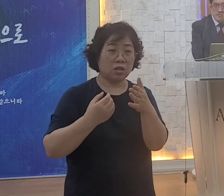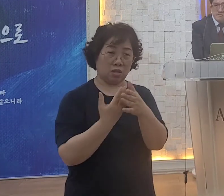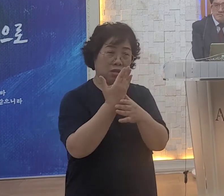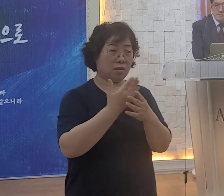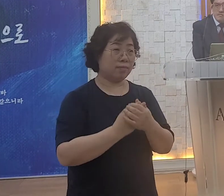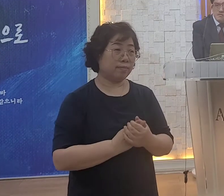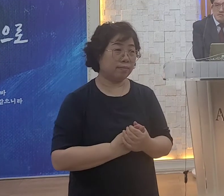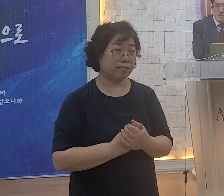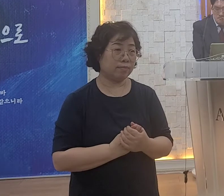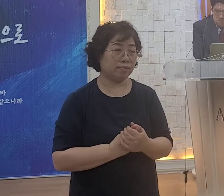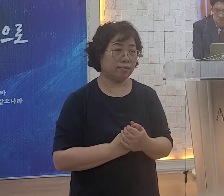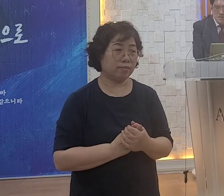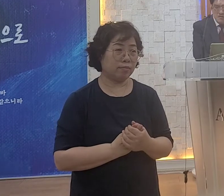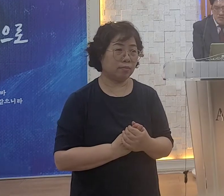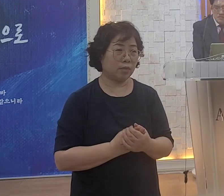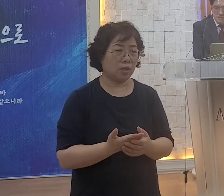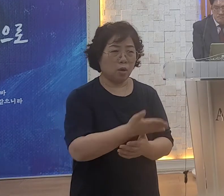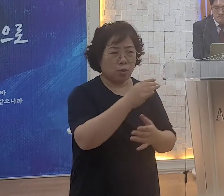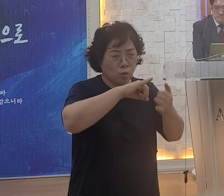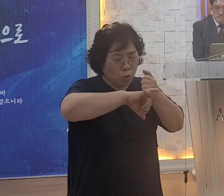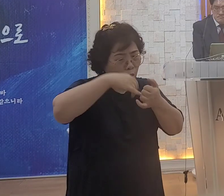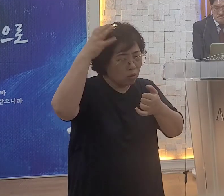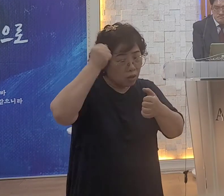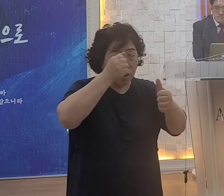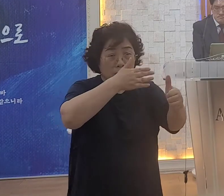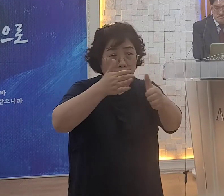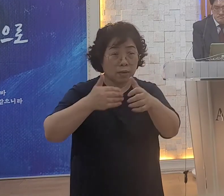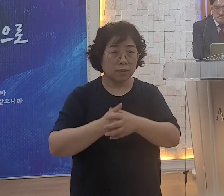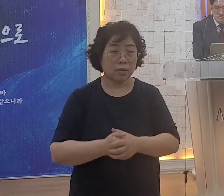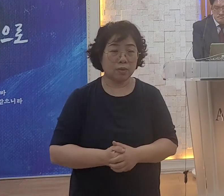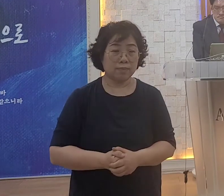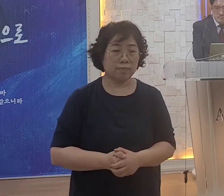사실을 꼭 기억하셔야 돼요.